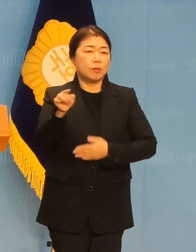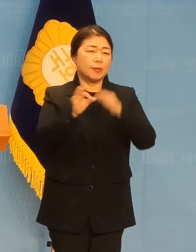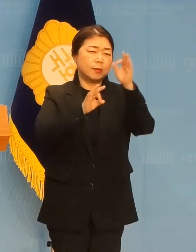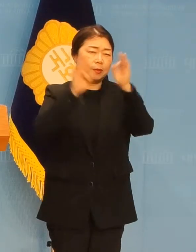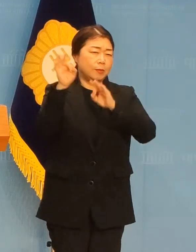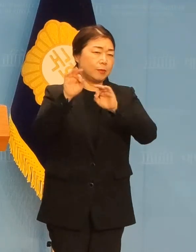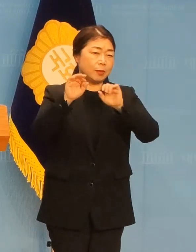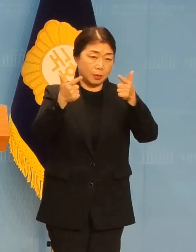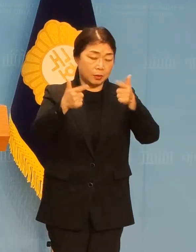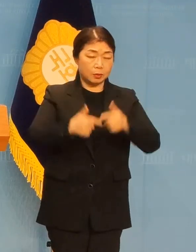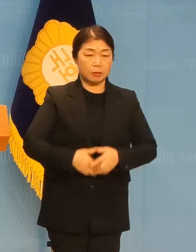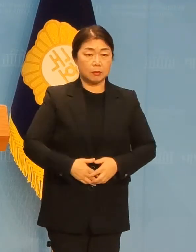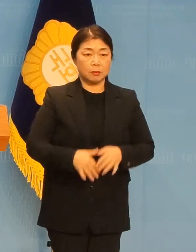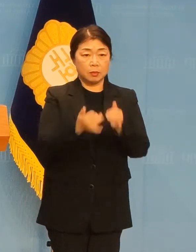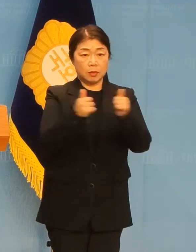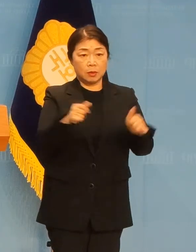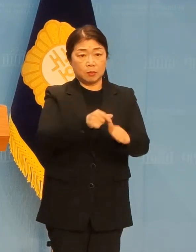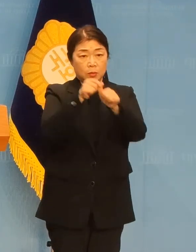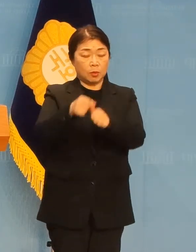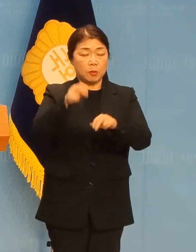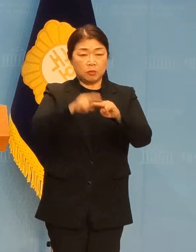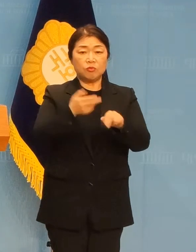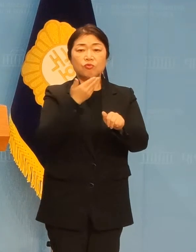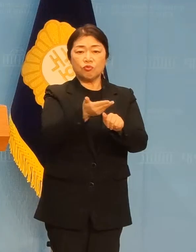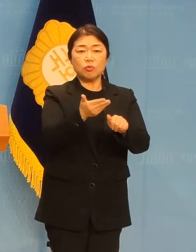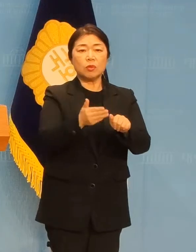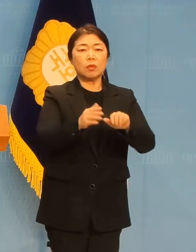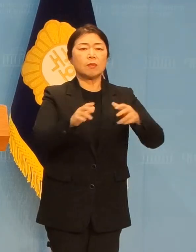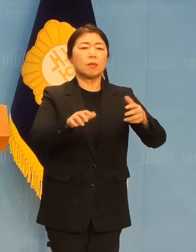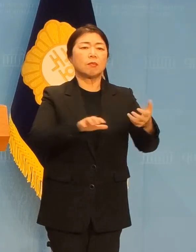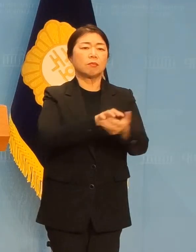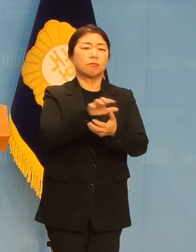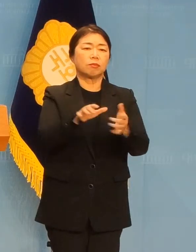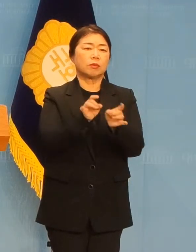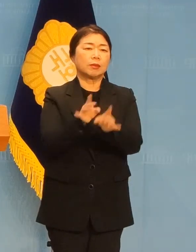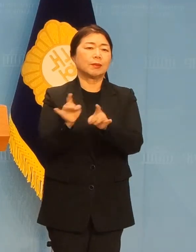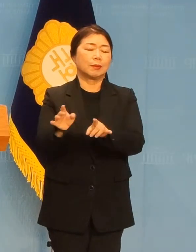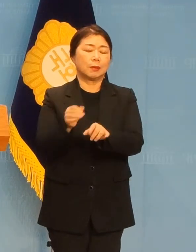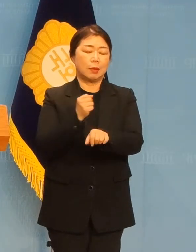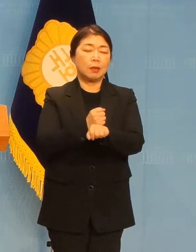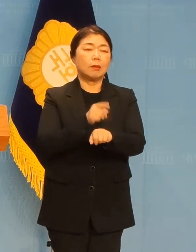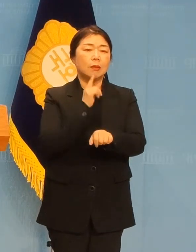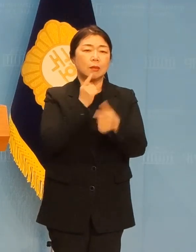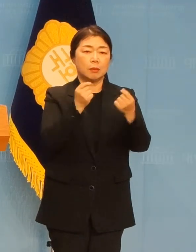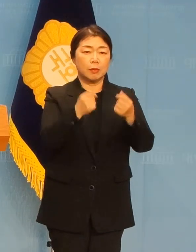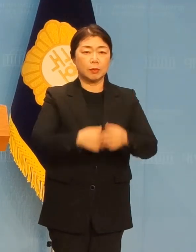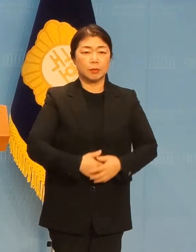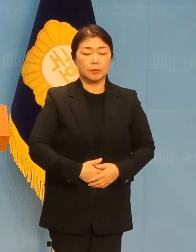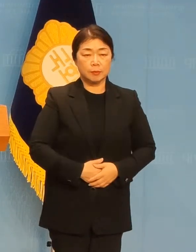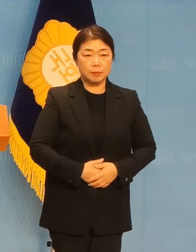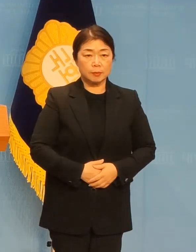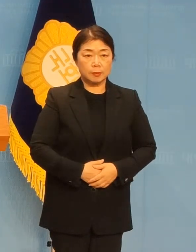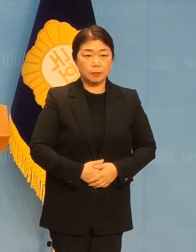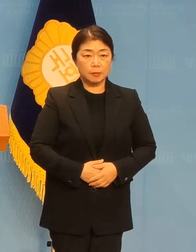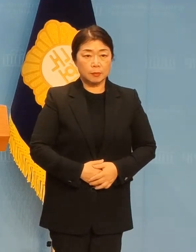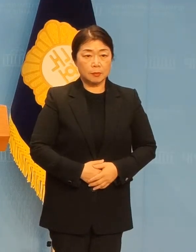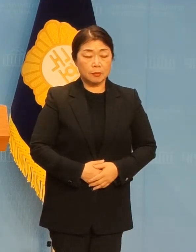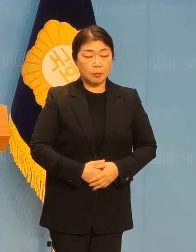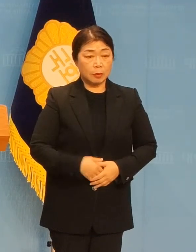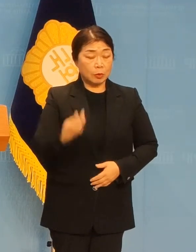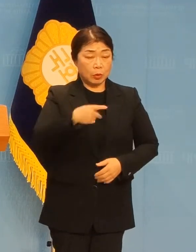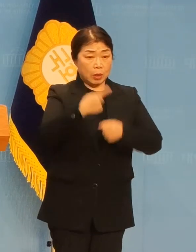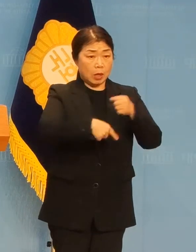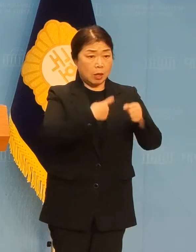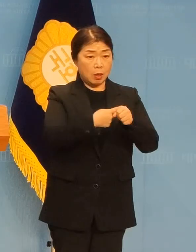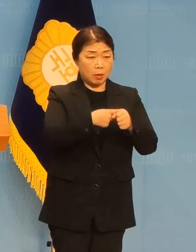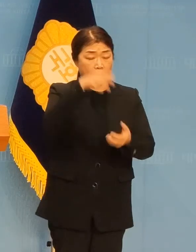아니라 인사농단이자 국정농단입니다. 더욱이 이번 일은 연봉 3억 원대